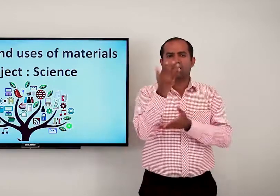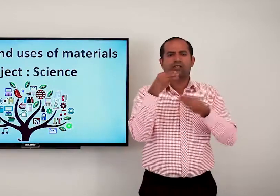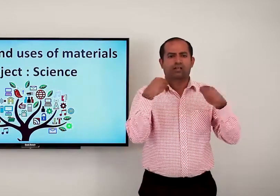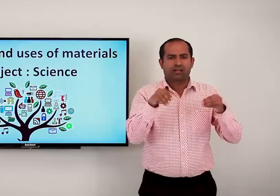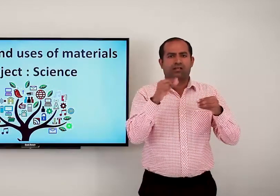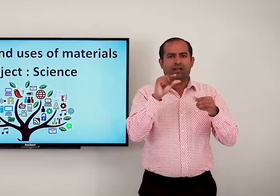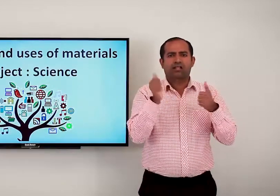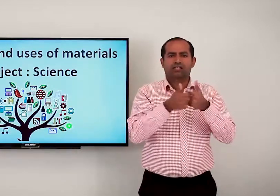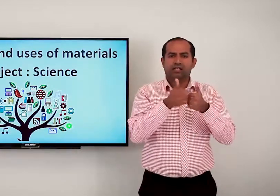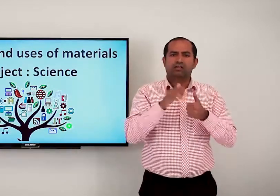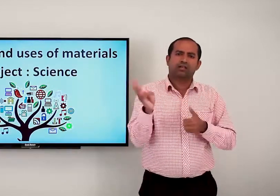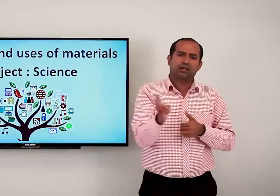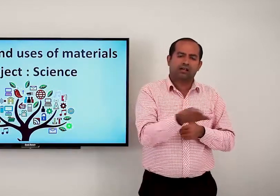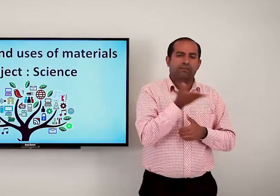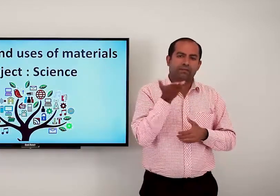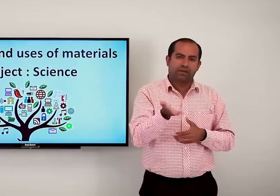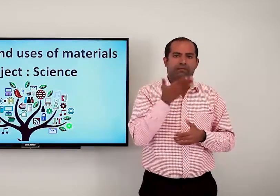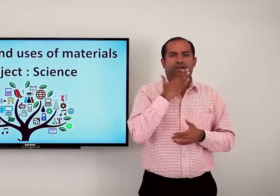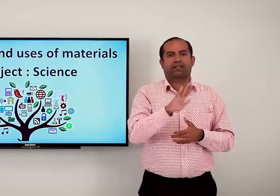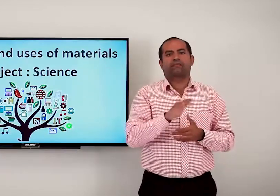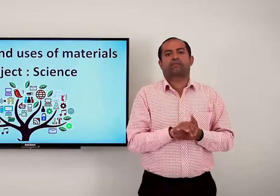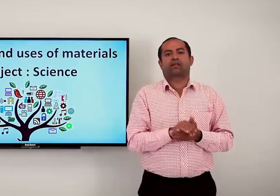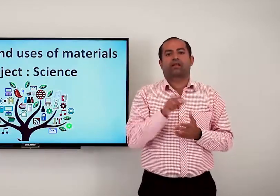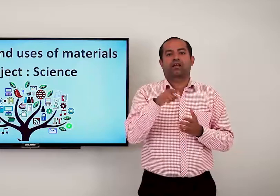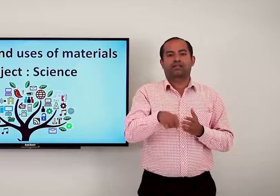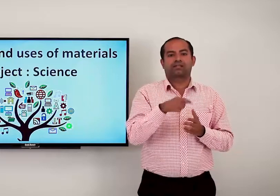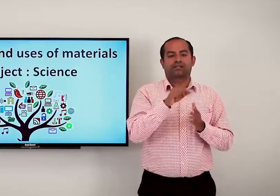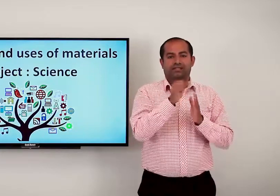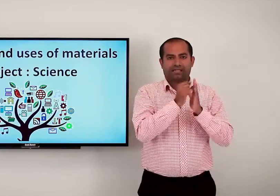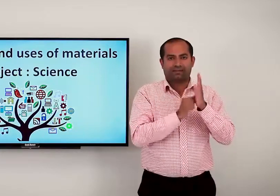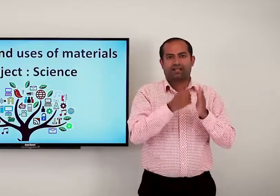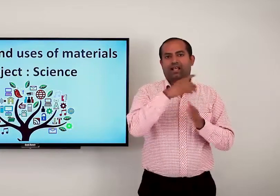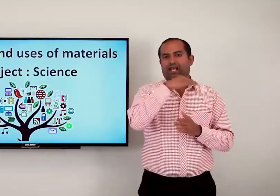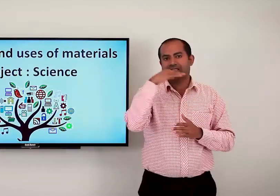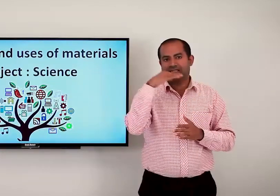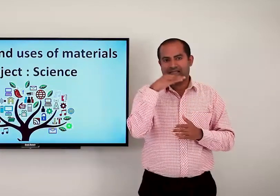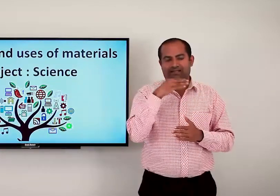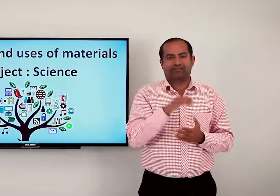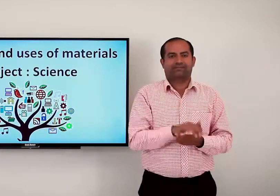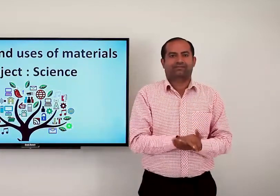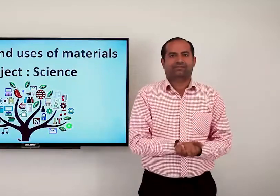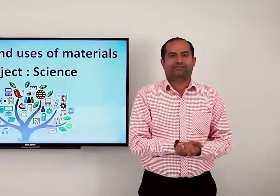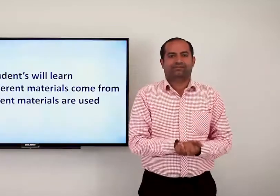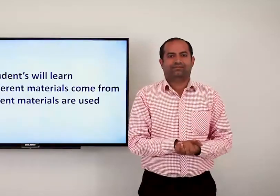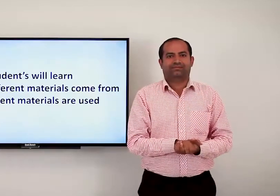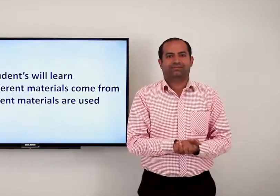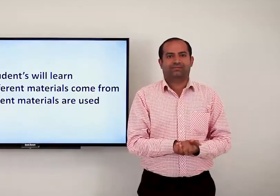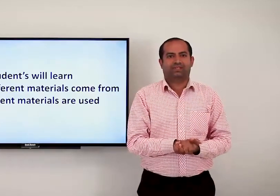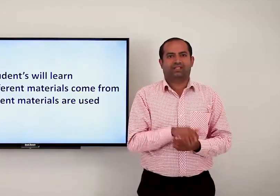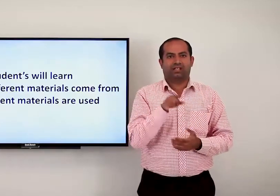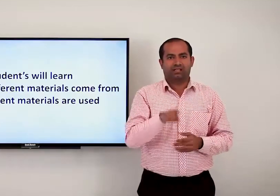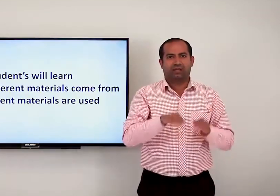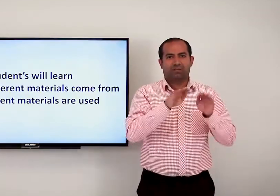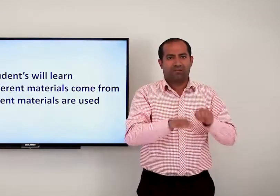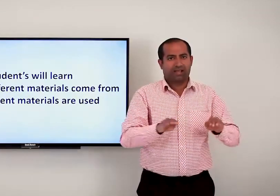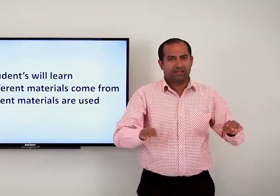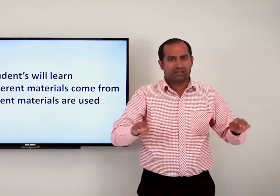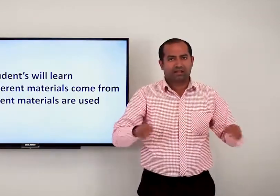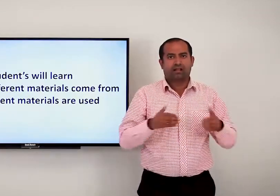درخت، کاغذ وغیرہ کا ماخذ اور استعمال۔ آج کے سبق سے